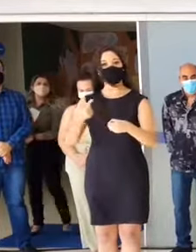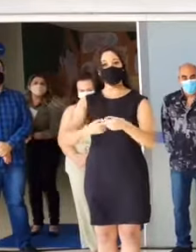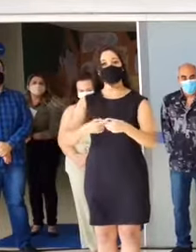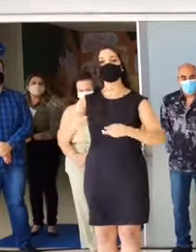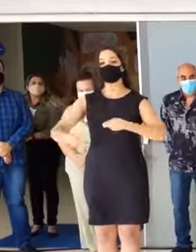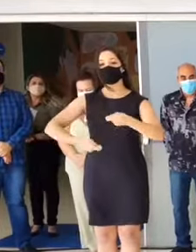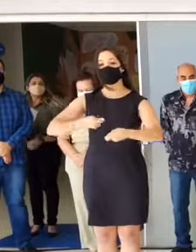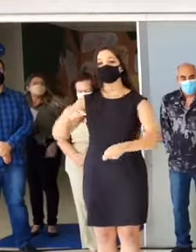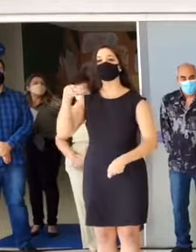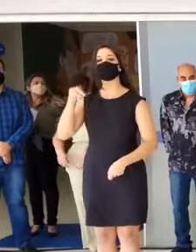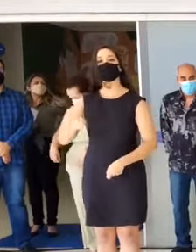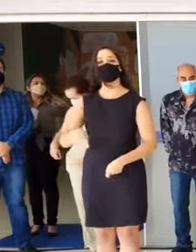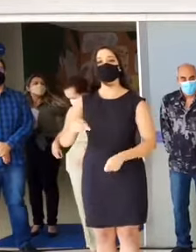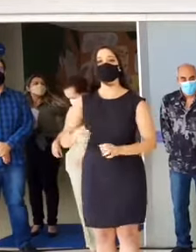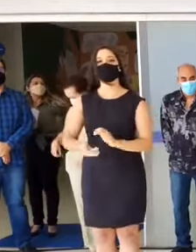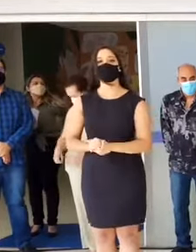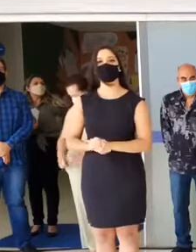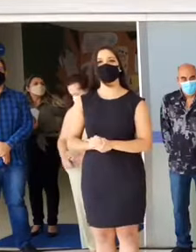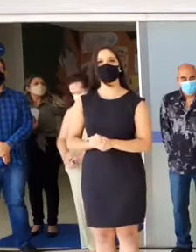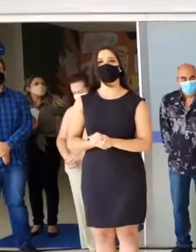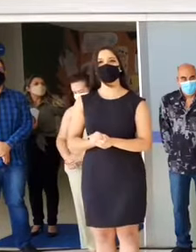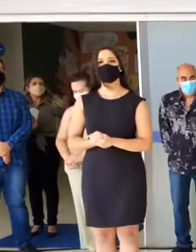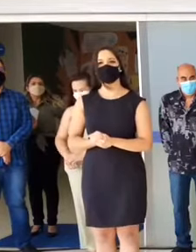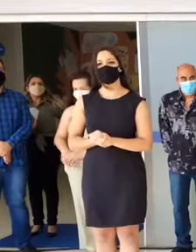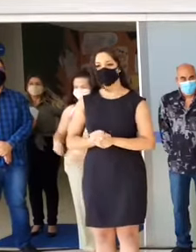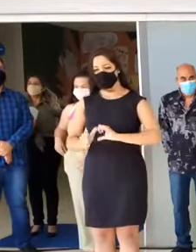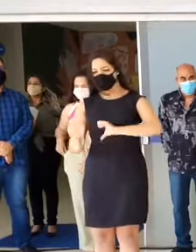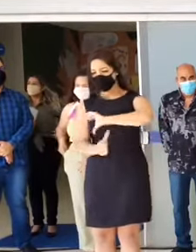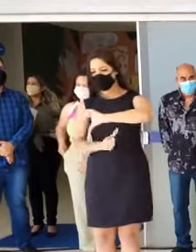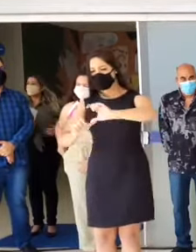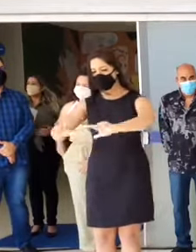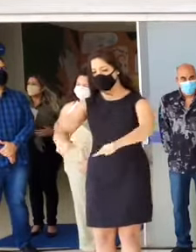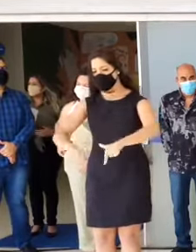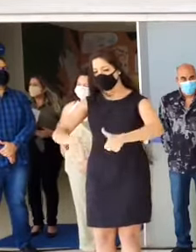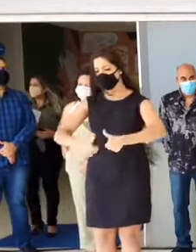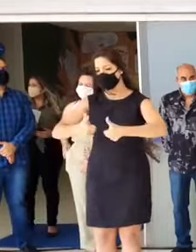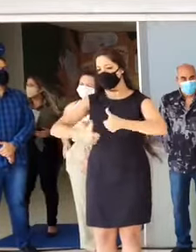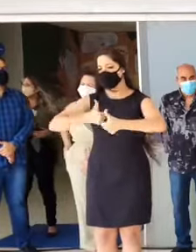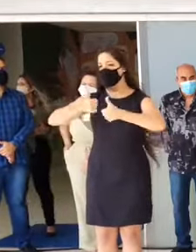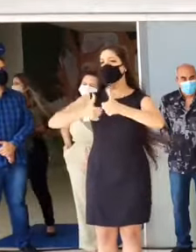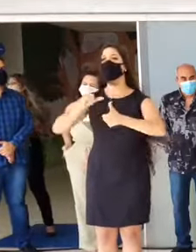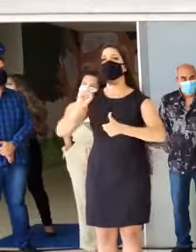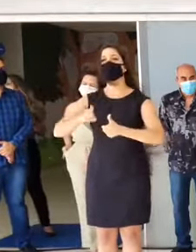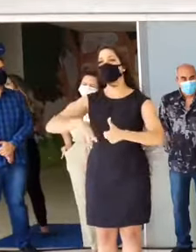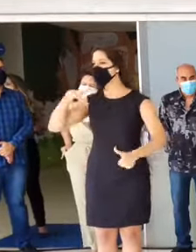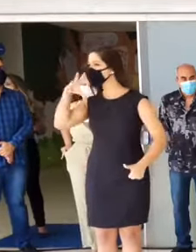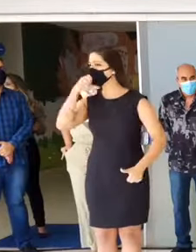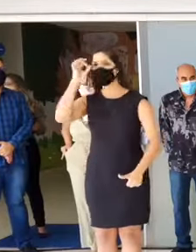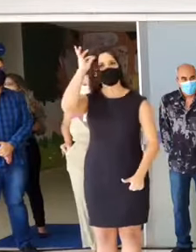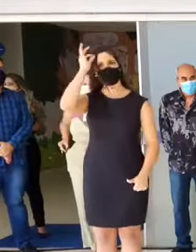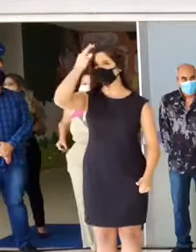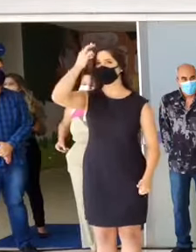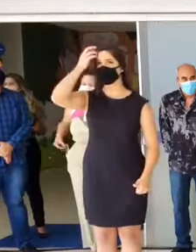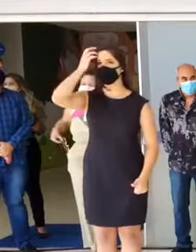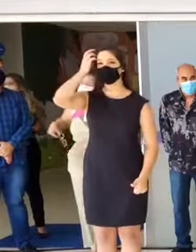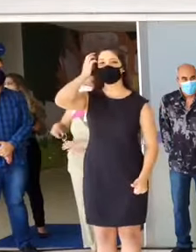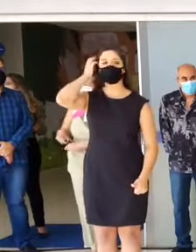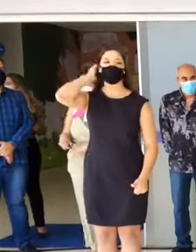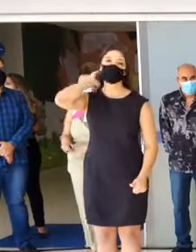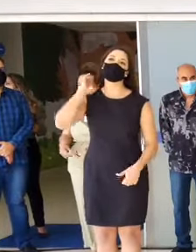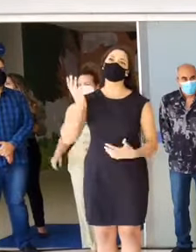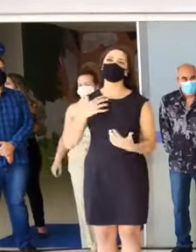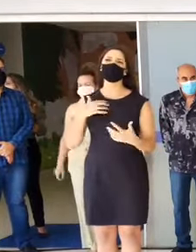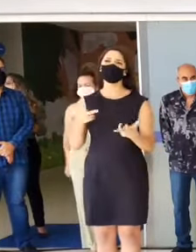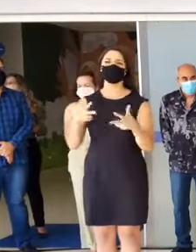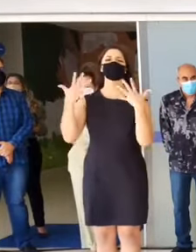administração. A recuperação dessa unidade foi em tempo recorde. E aí